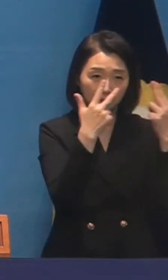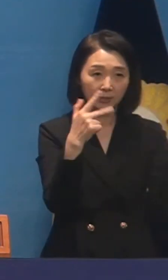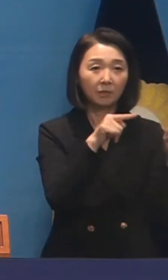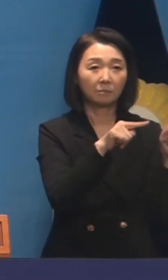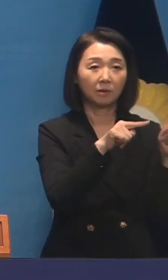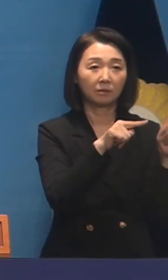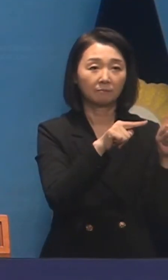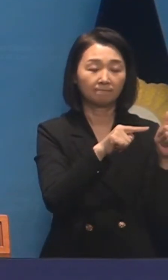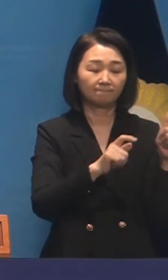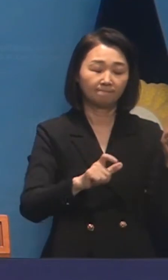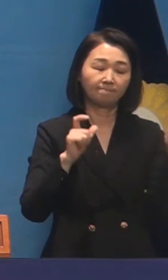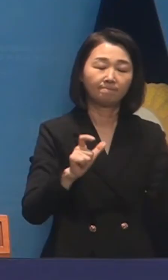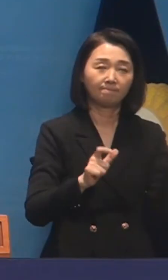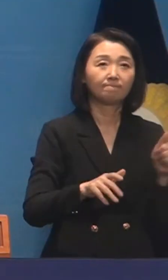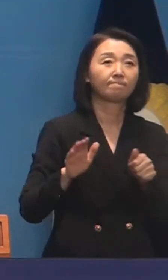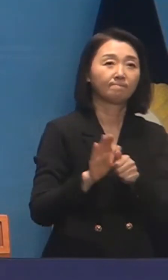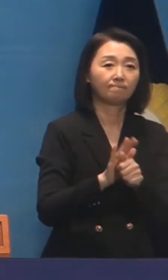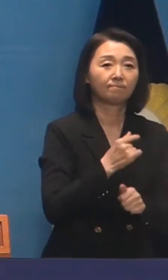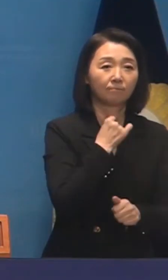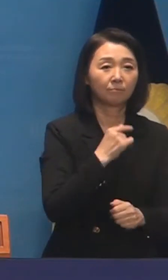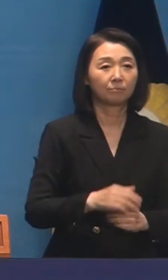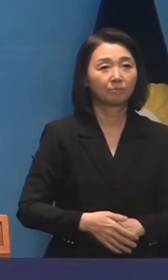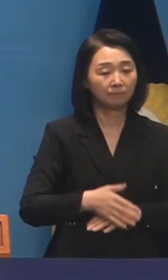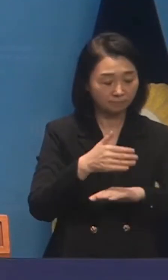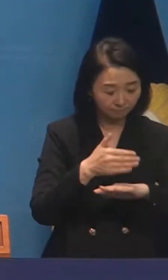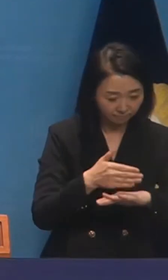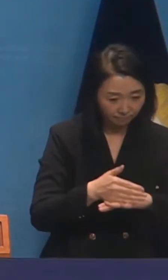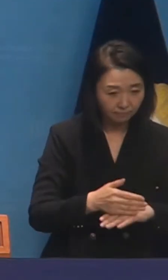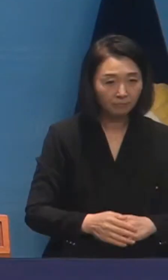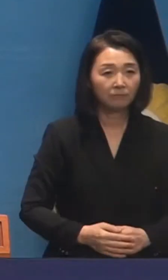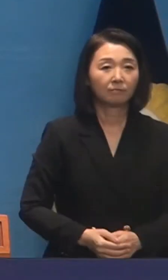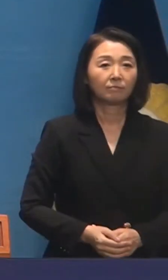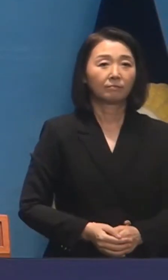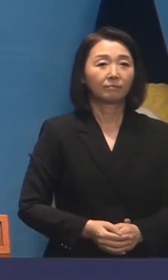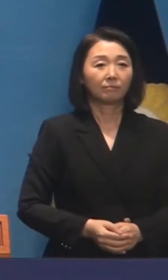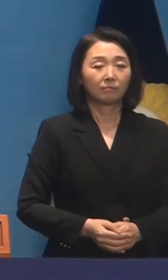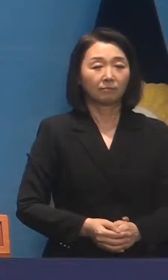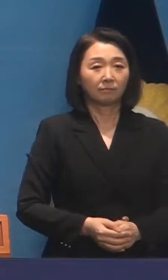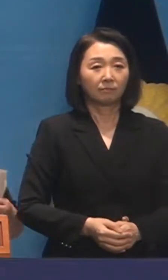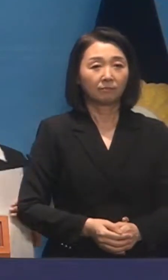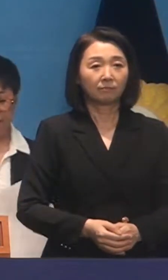이재명을 강력히 지지합니다. 감사합니다.